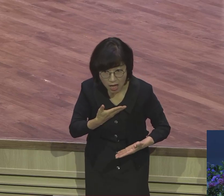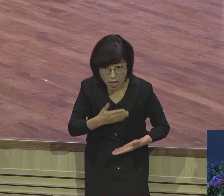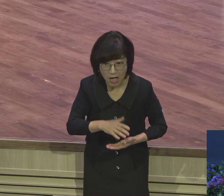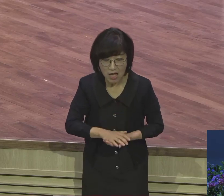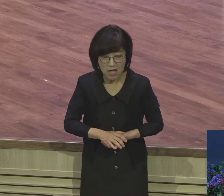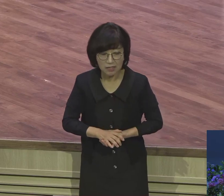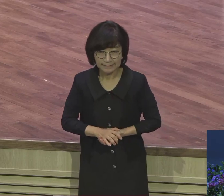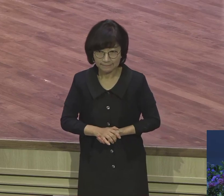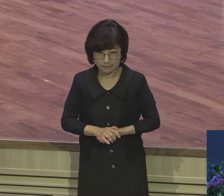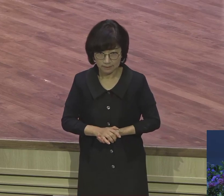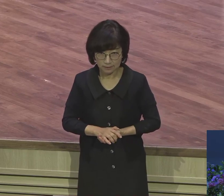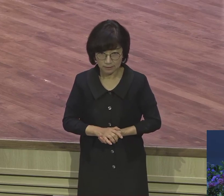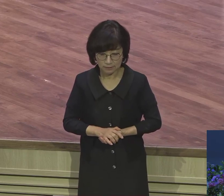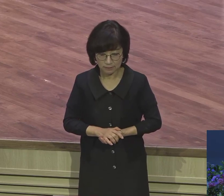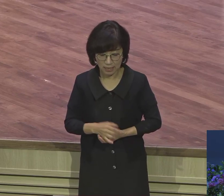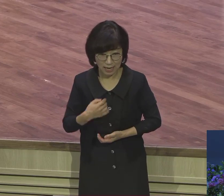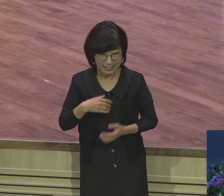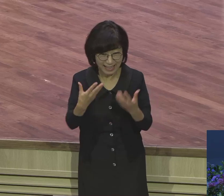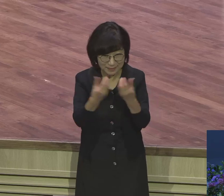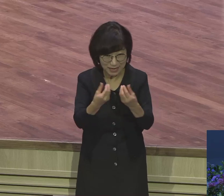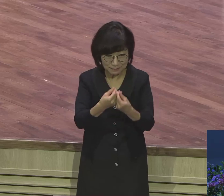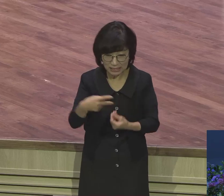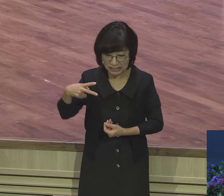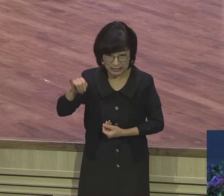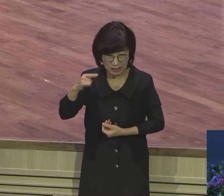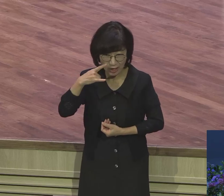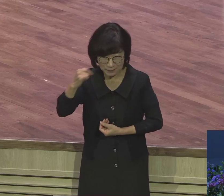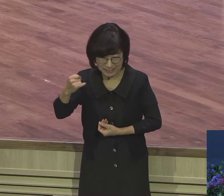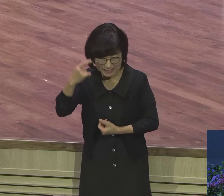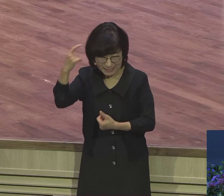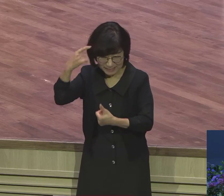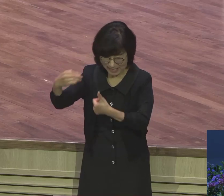생각만 해도 지겨운 시어머니를 축복하라.